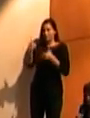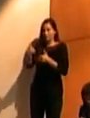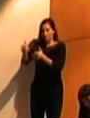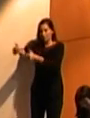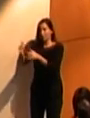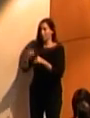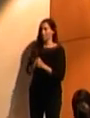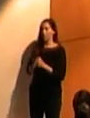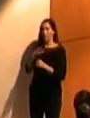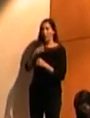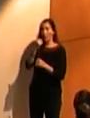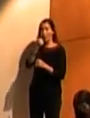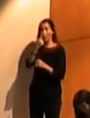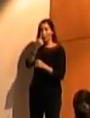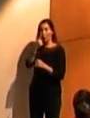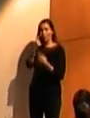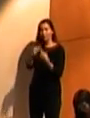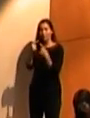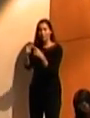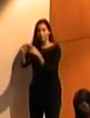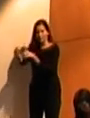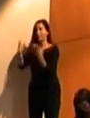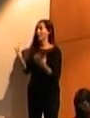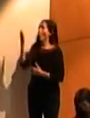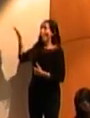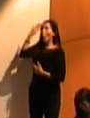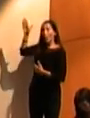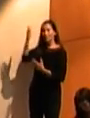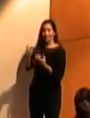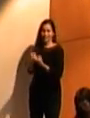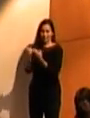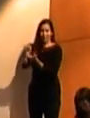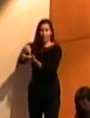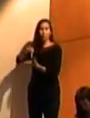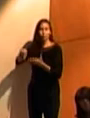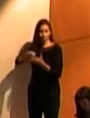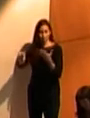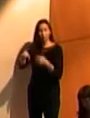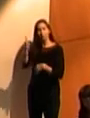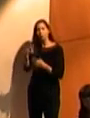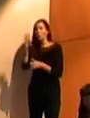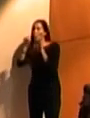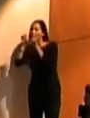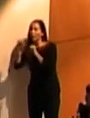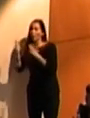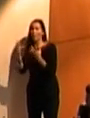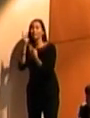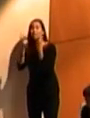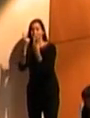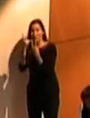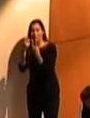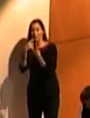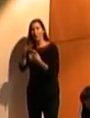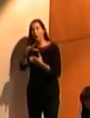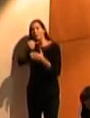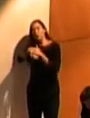exemple toulousain, qui est plutôt sur des repères visuels, comme donc, des images qui se réfèrent à des anecdotes dans le